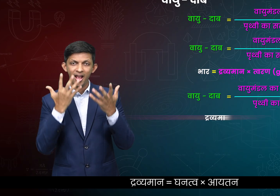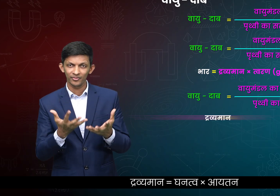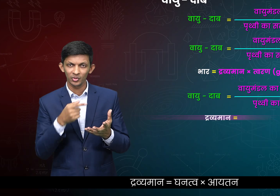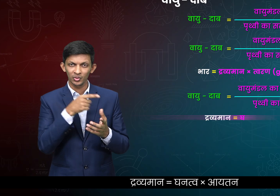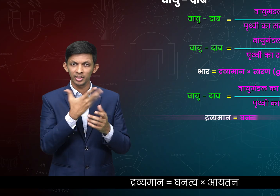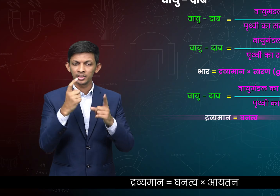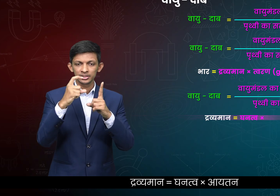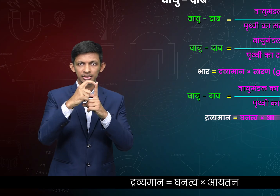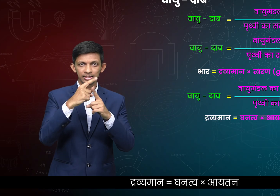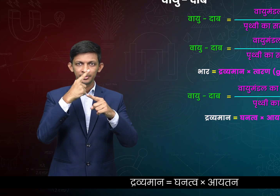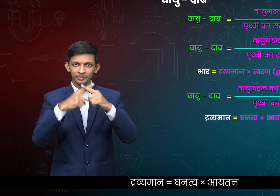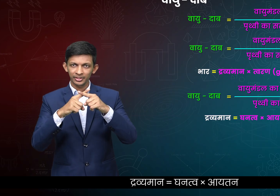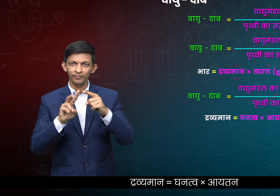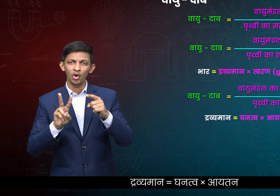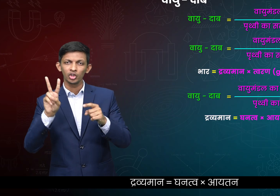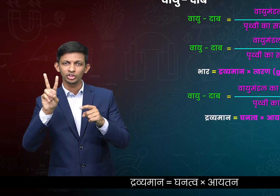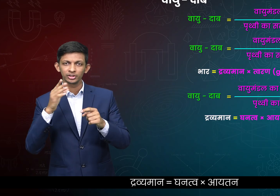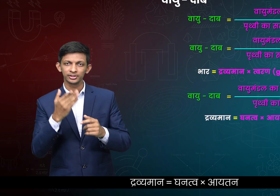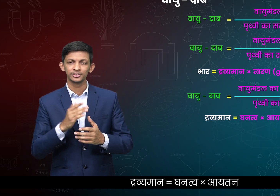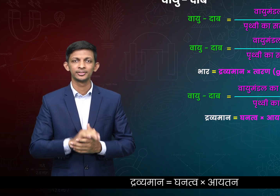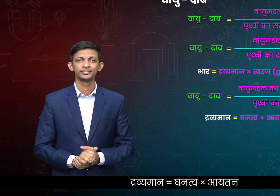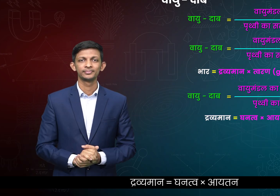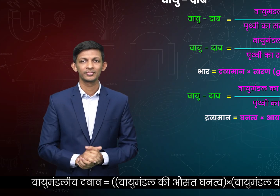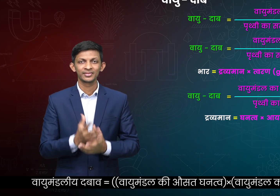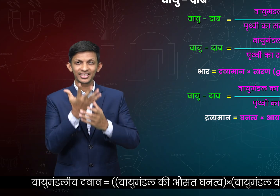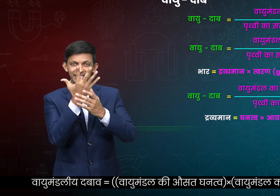द्रव्यमान इज इक्वल्स टू घनत्व इंटू आयतन।